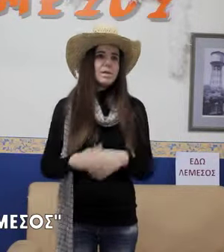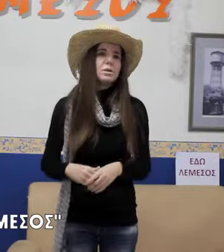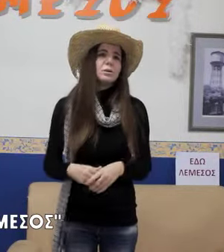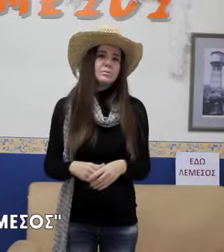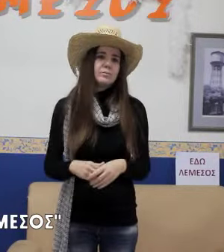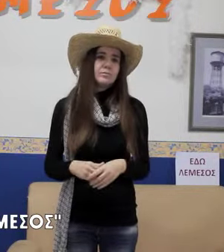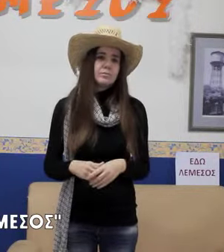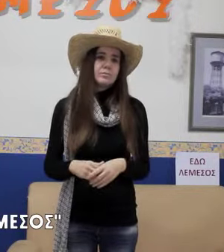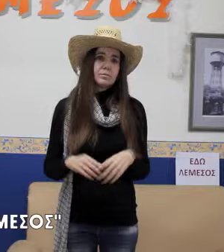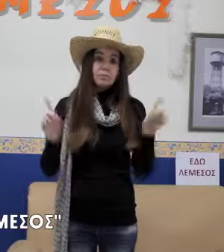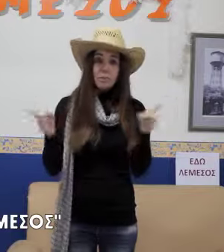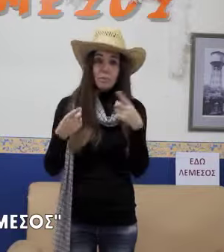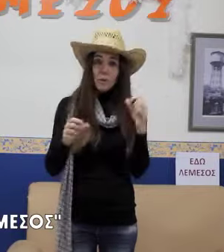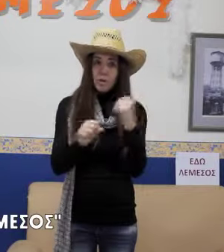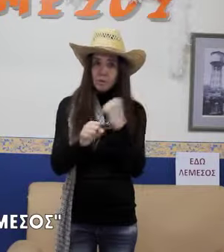με το μουσικό εργαστήρι της επιλογής